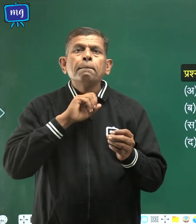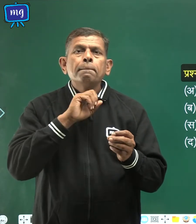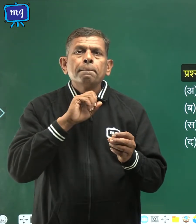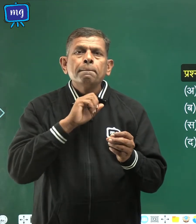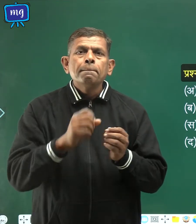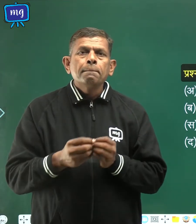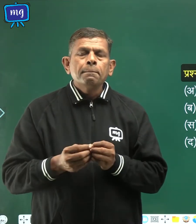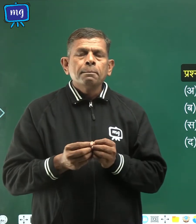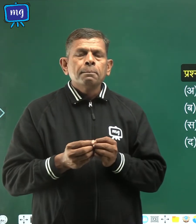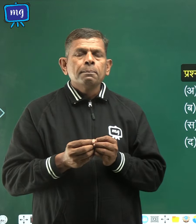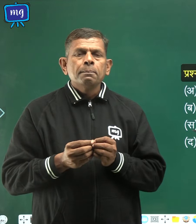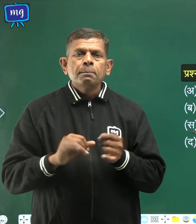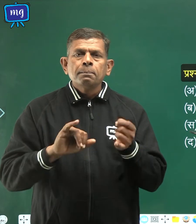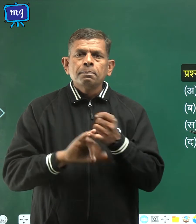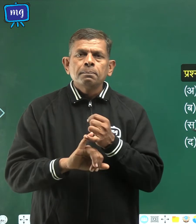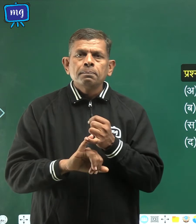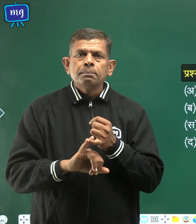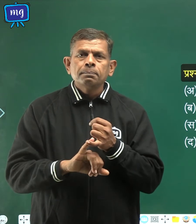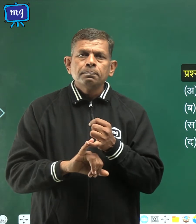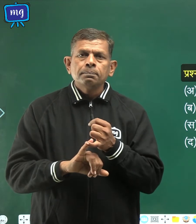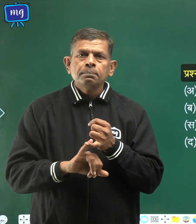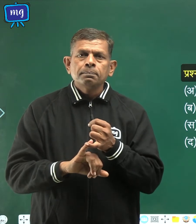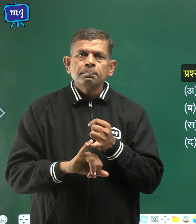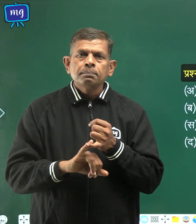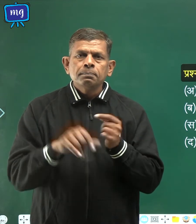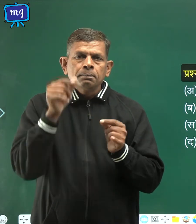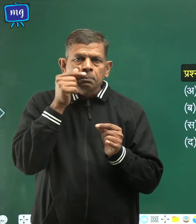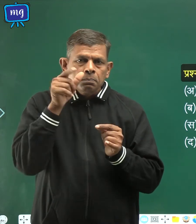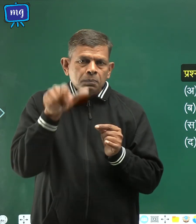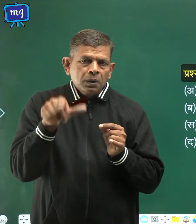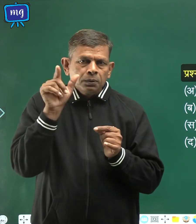बकरी, स मनुष्य,